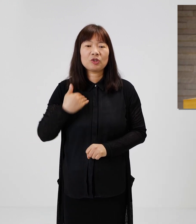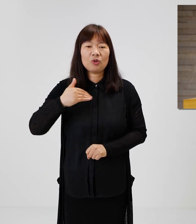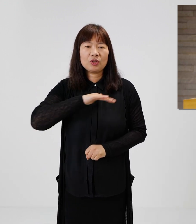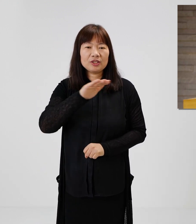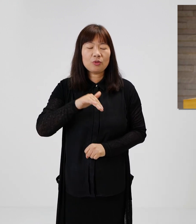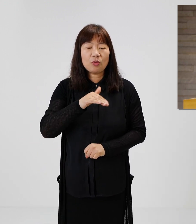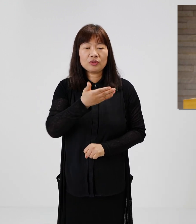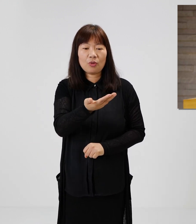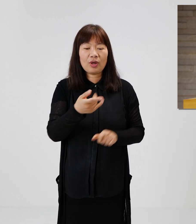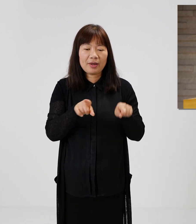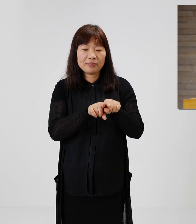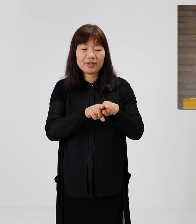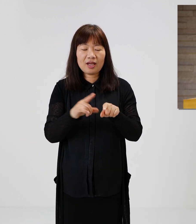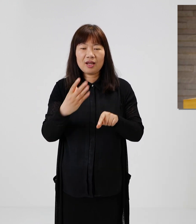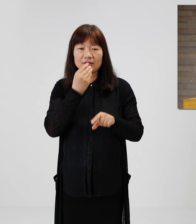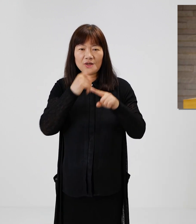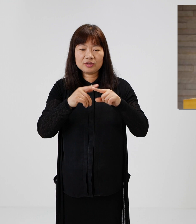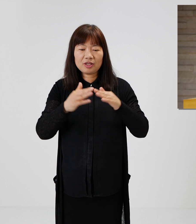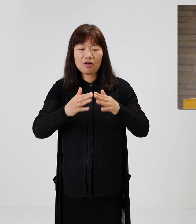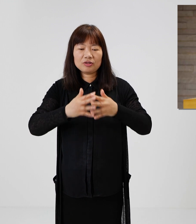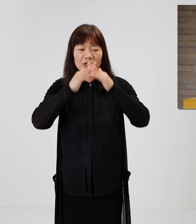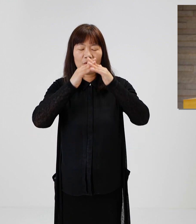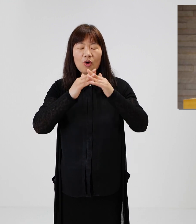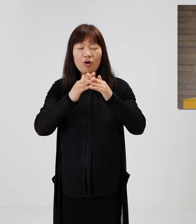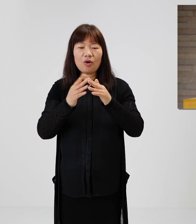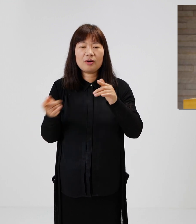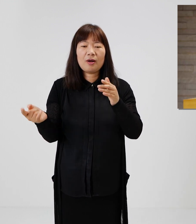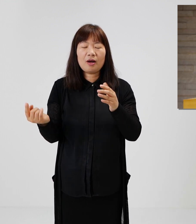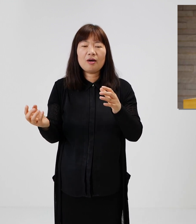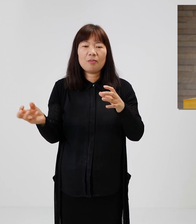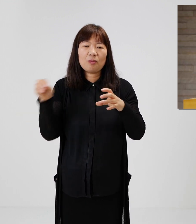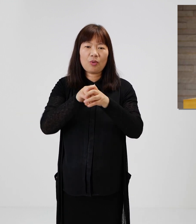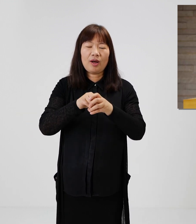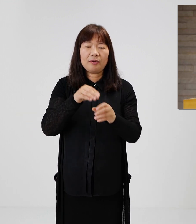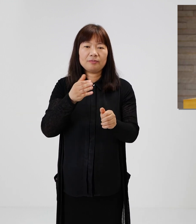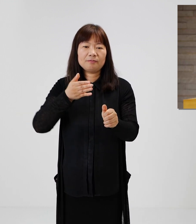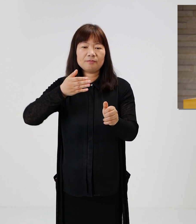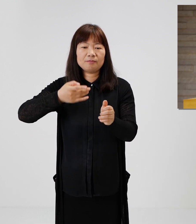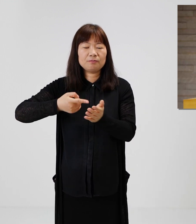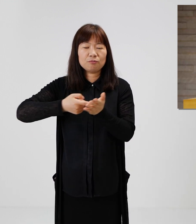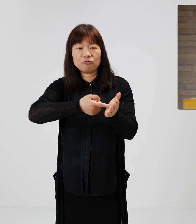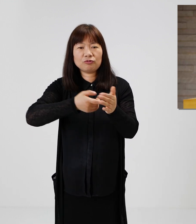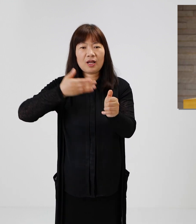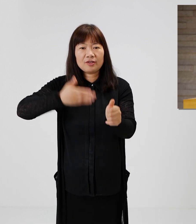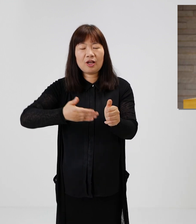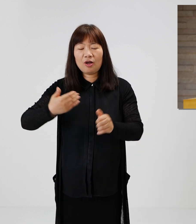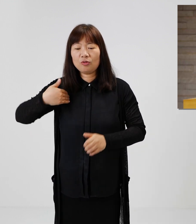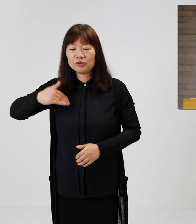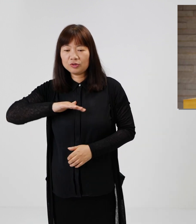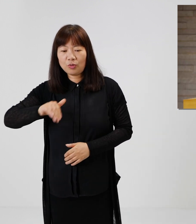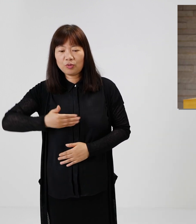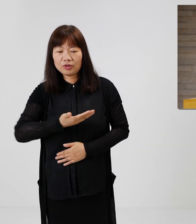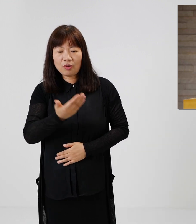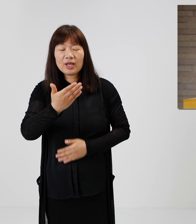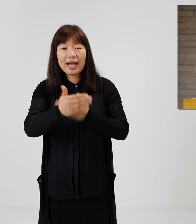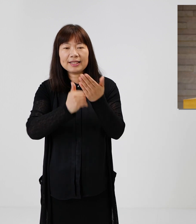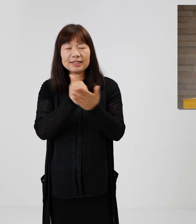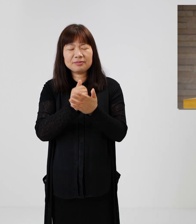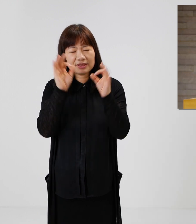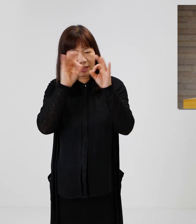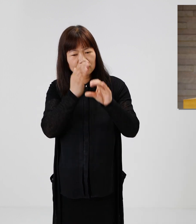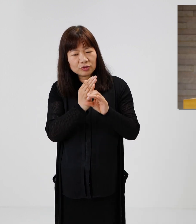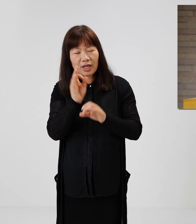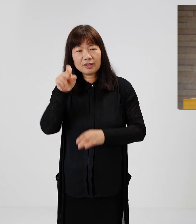우리도 너희와 함께 건축하게 하라. 우리도 너희 같이 너희 하나님을 찾노라. 아수르